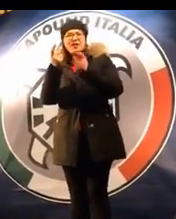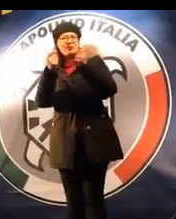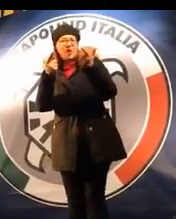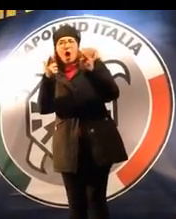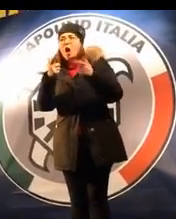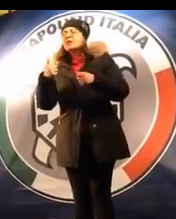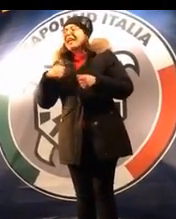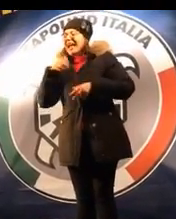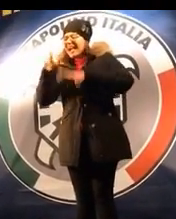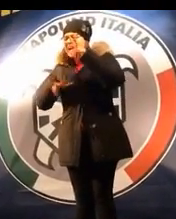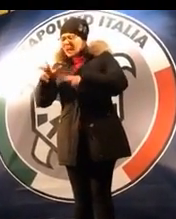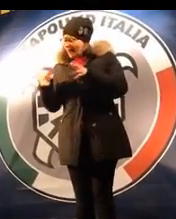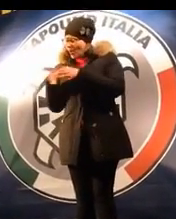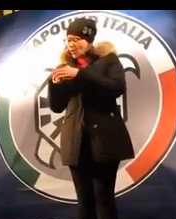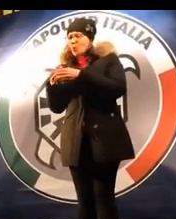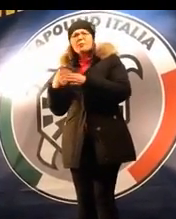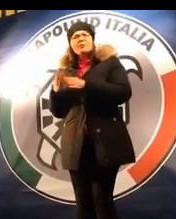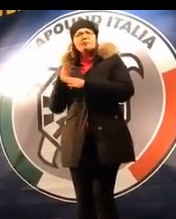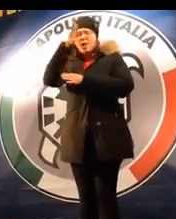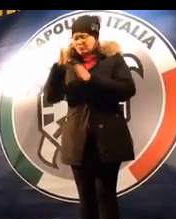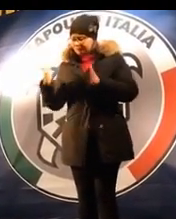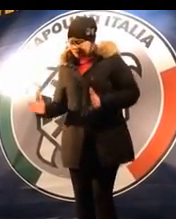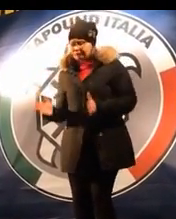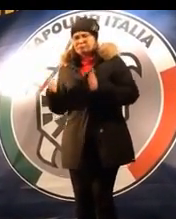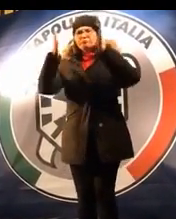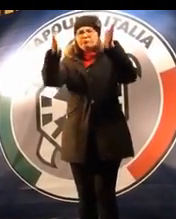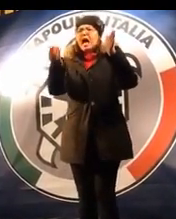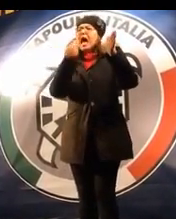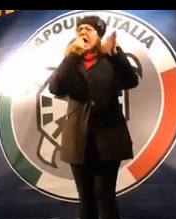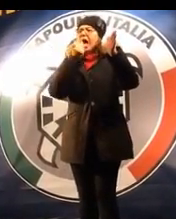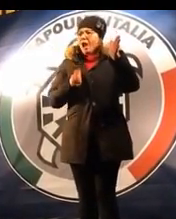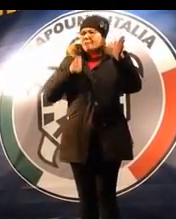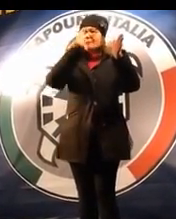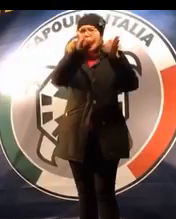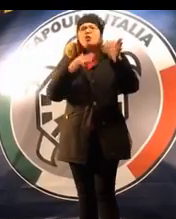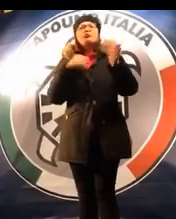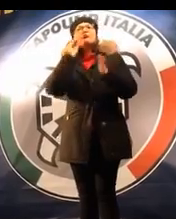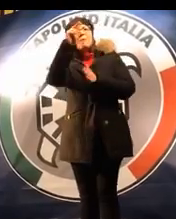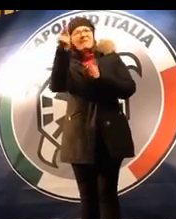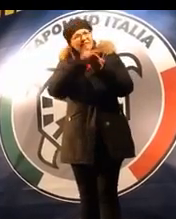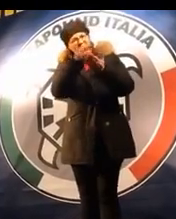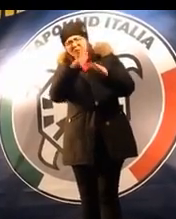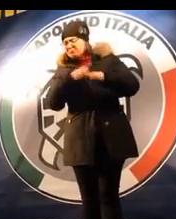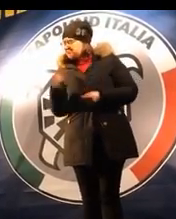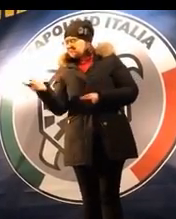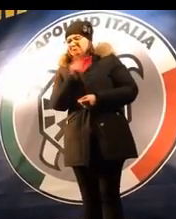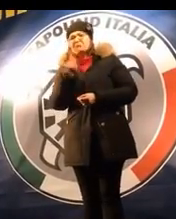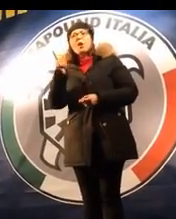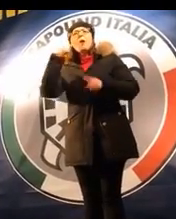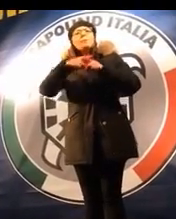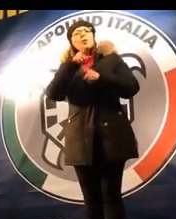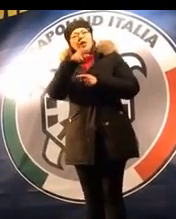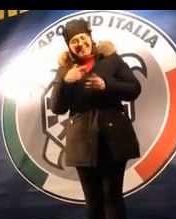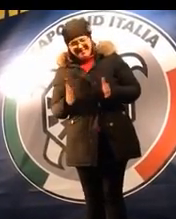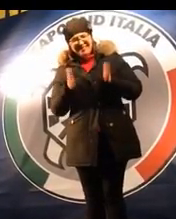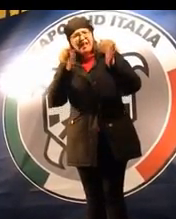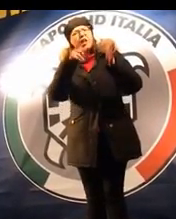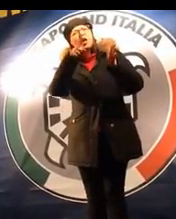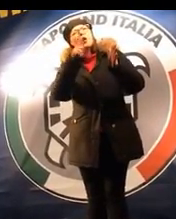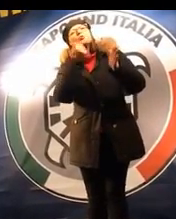in cambio, né il voto e né quale appartenenza politica fosse quella di quella signora che riceveva il pacco